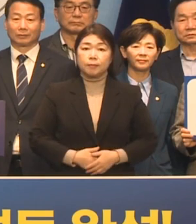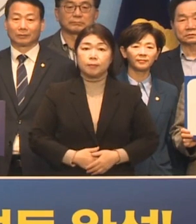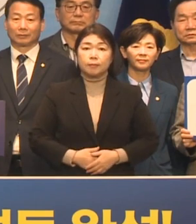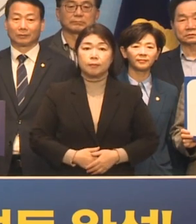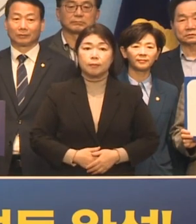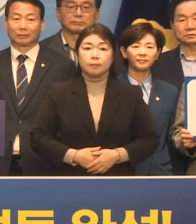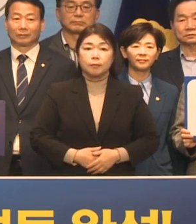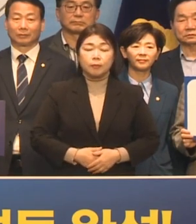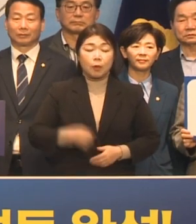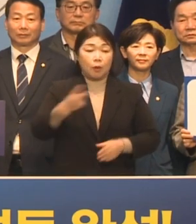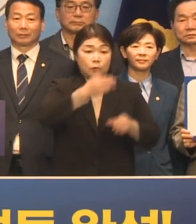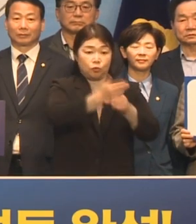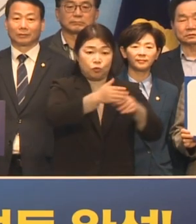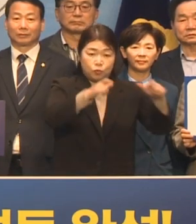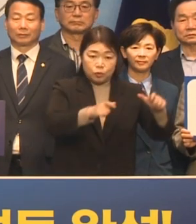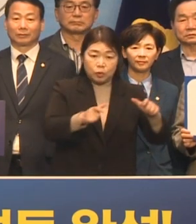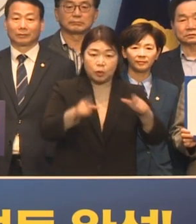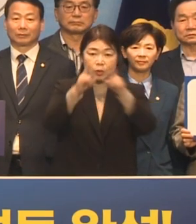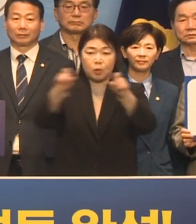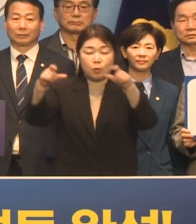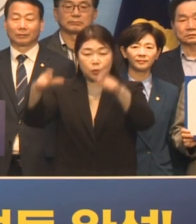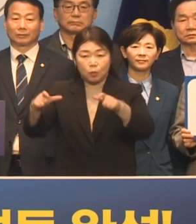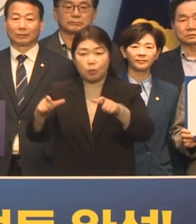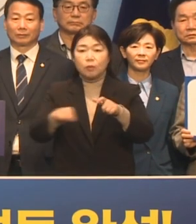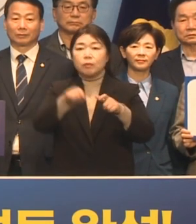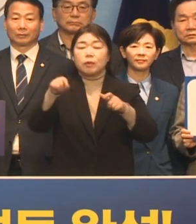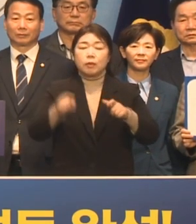마지막으로 중구 성동구에 품격을 높일